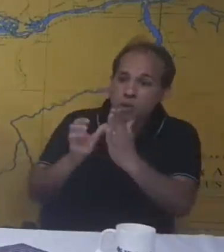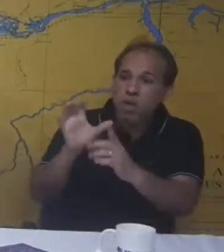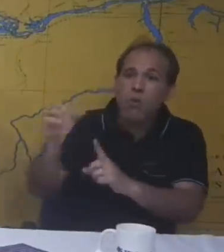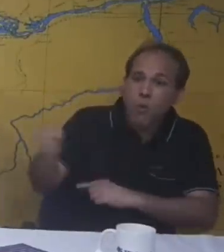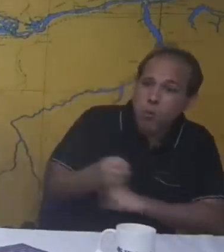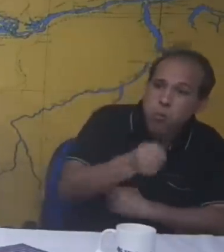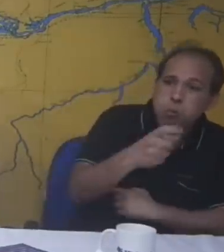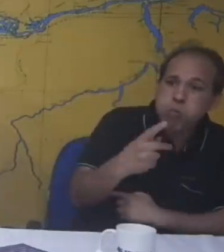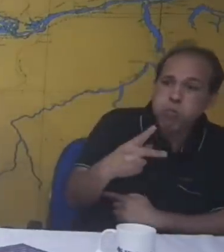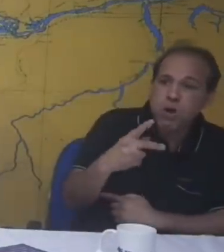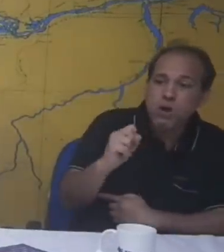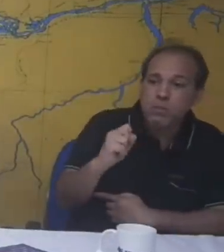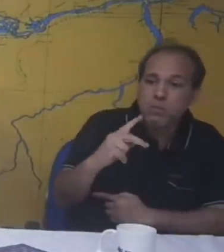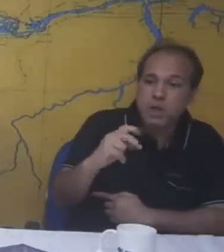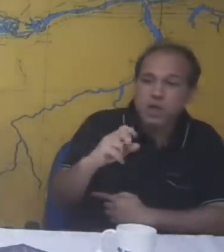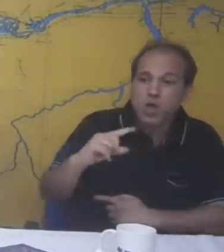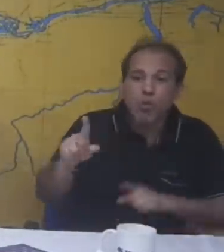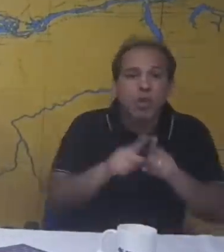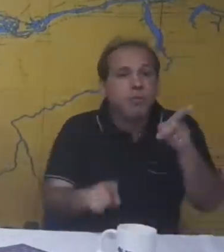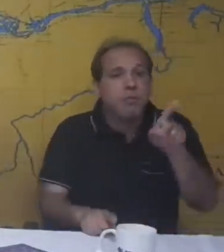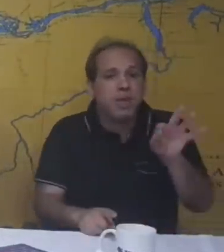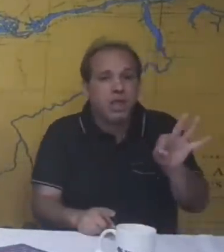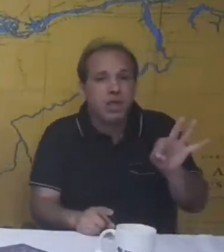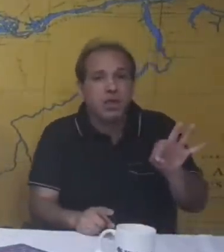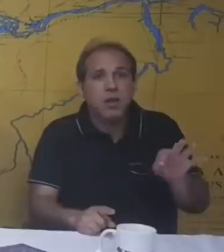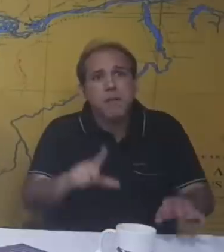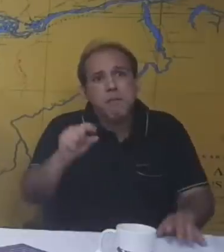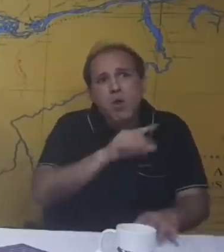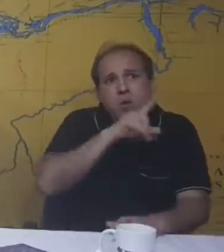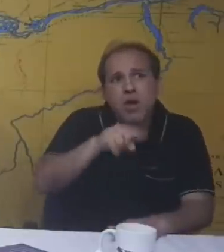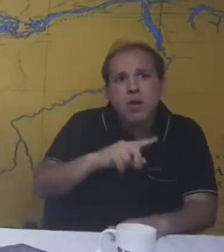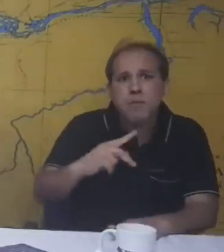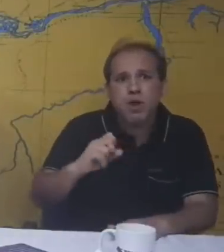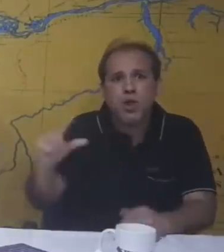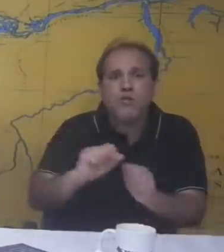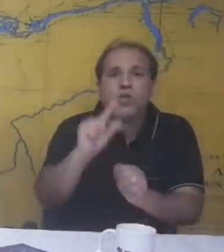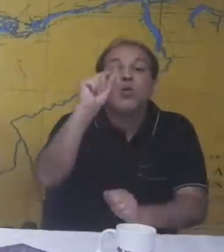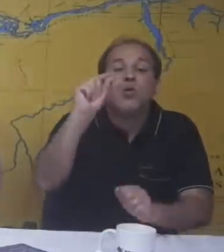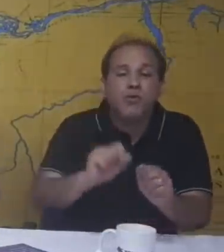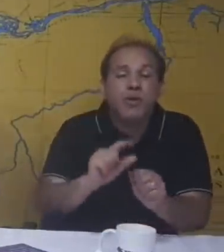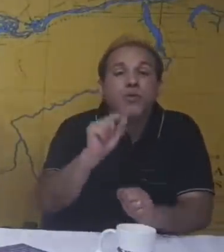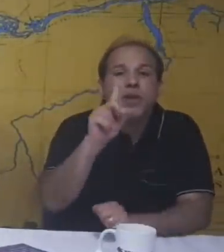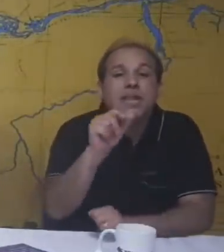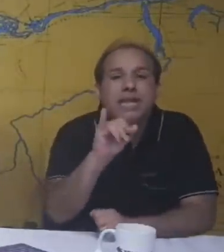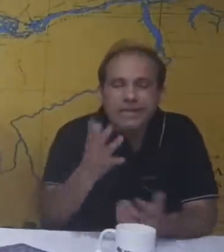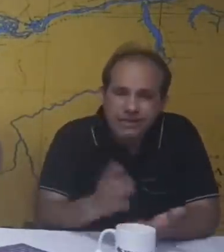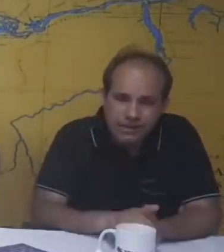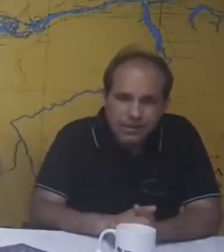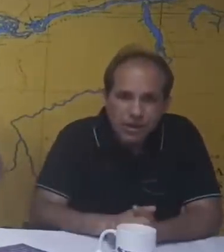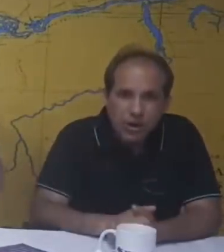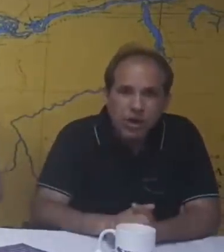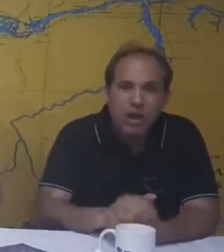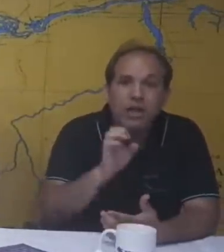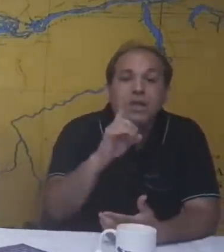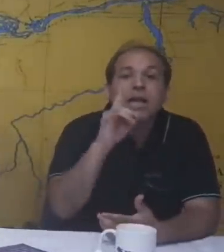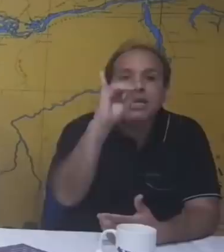um é do PT ou do PC do bem, PSOL. O menos ruim ali é do PSOL, por exemplo. Quer que eu faça o quê? E daí? Você quer que eu faça o quê? Olha o e